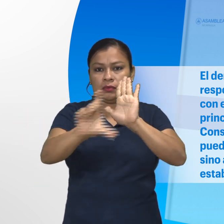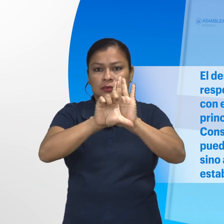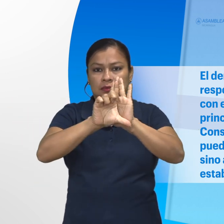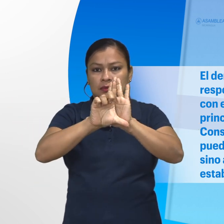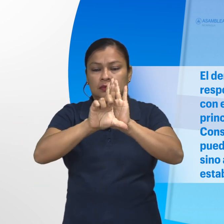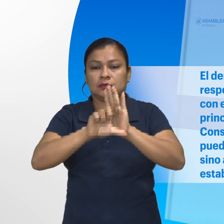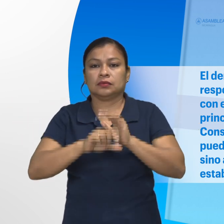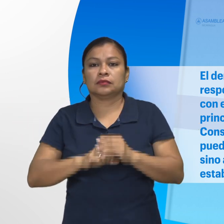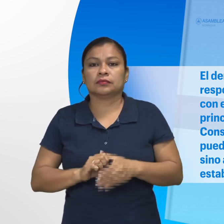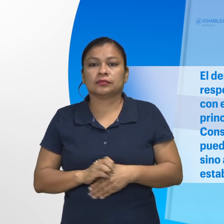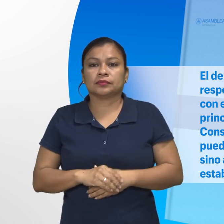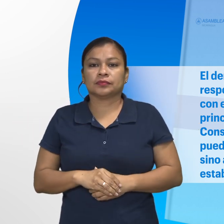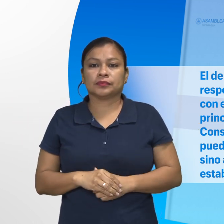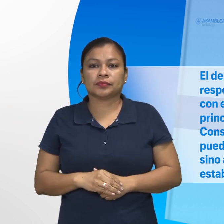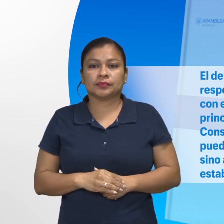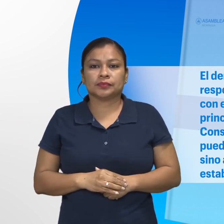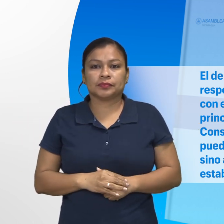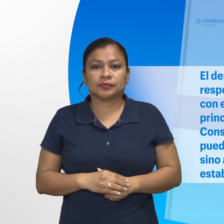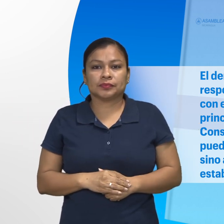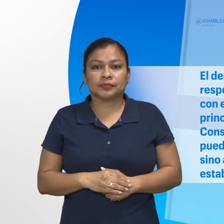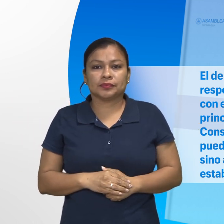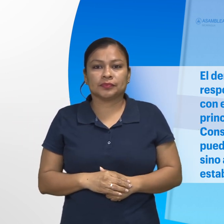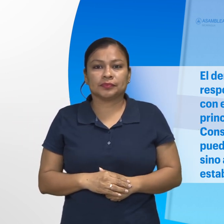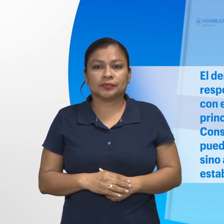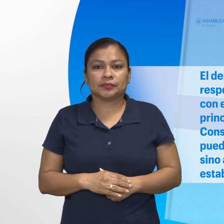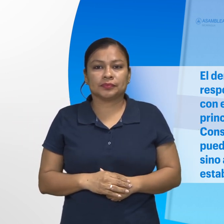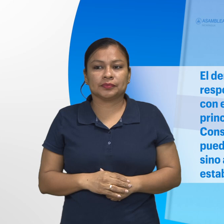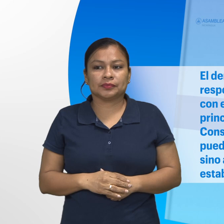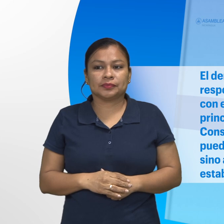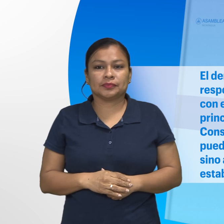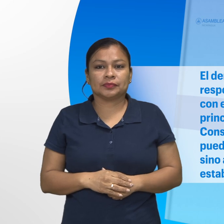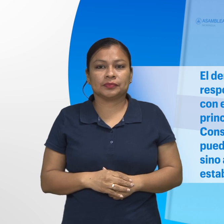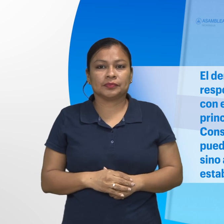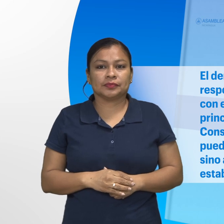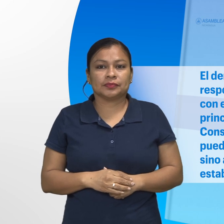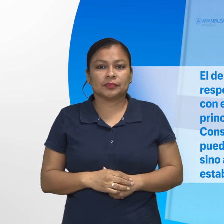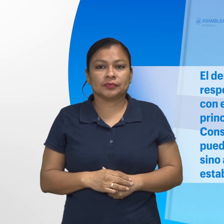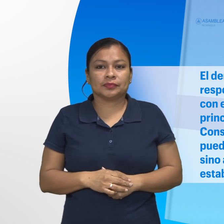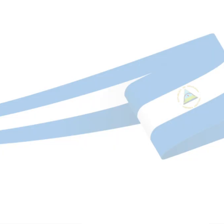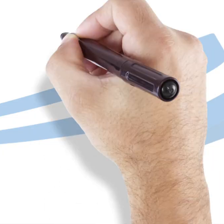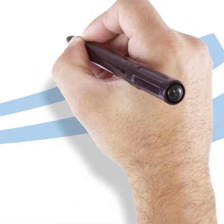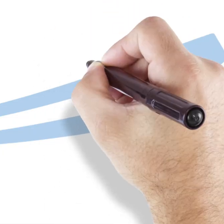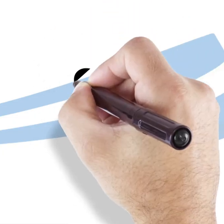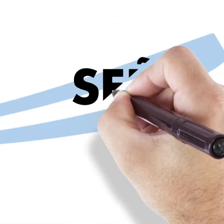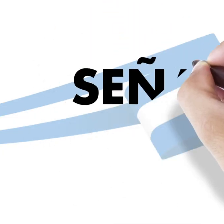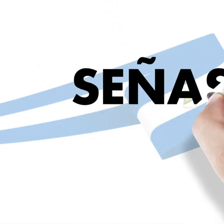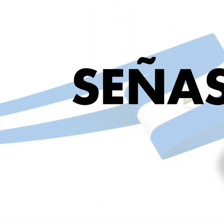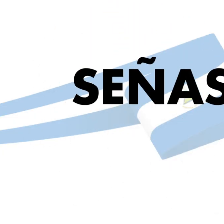sino a responsabilidades ulteriores establecidas en la ley.